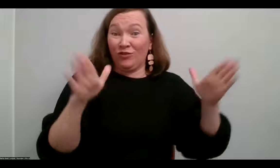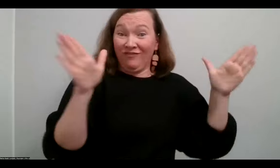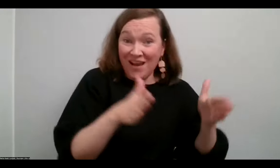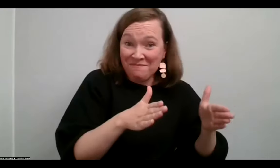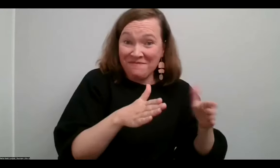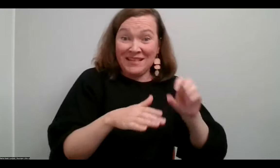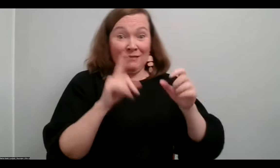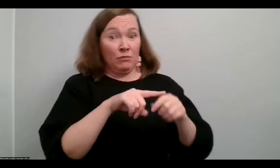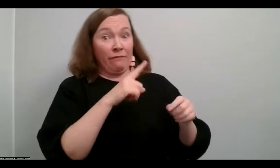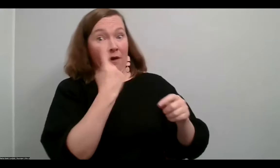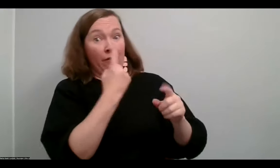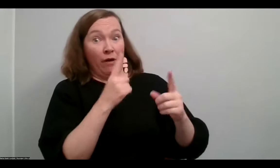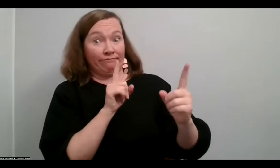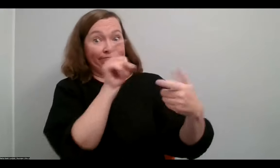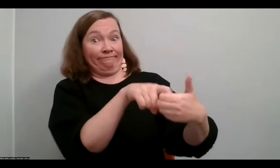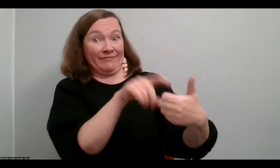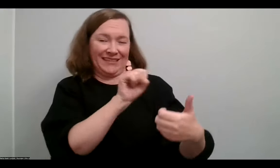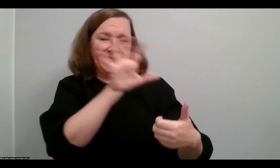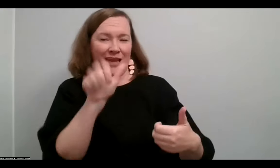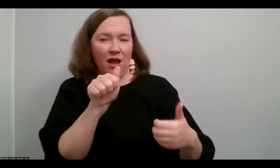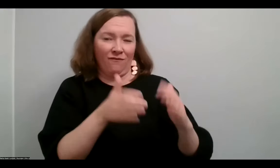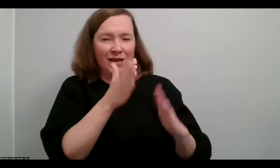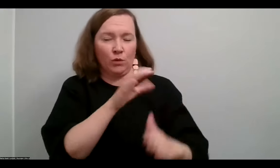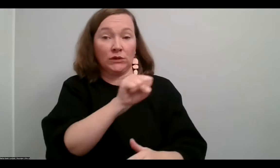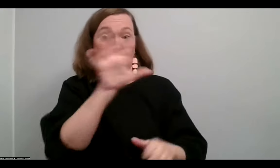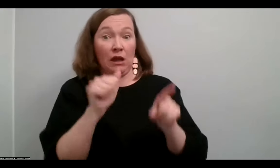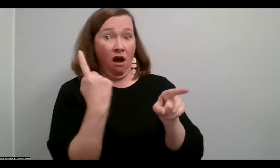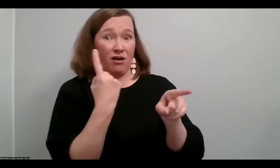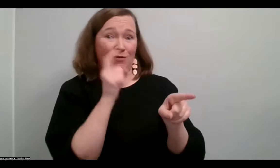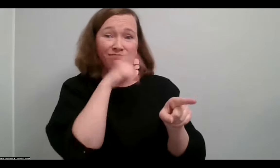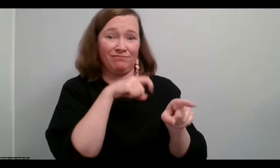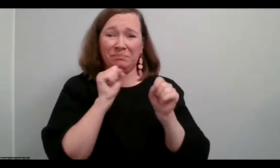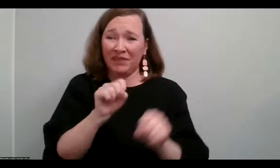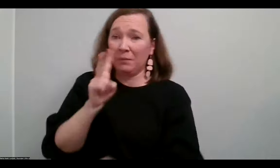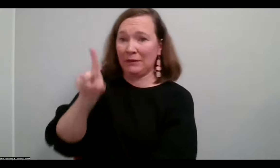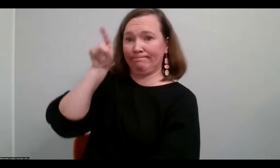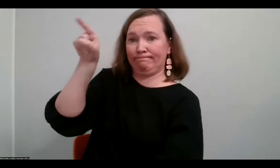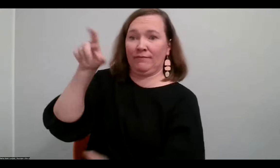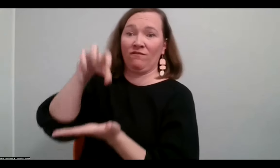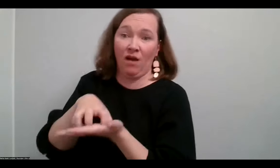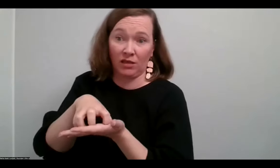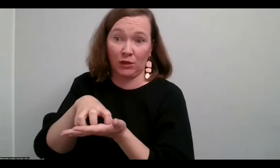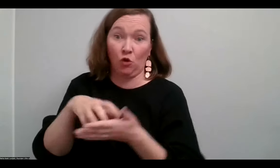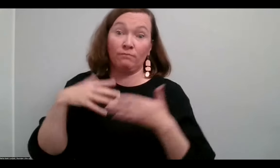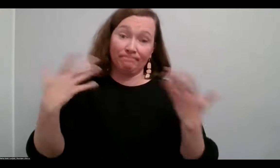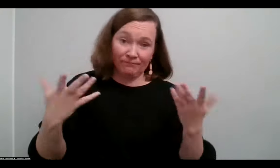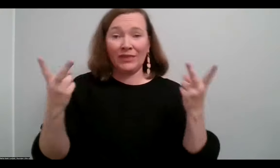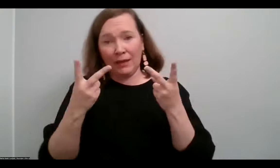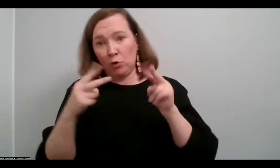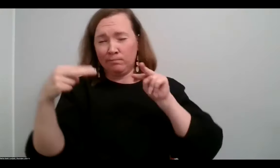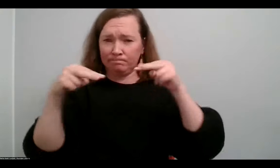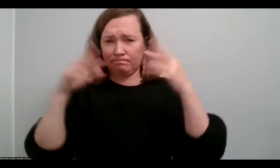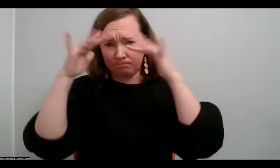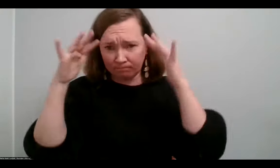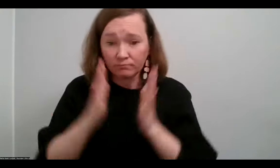ovat pienenemässä, koska pelaaminen vähenee. Eli sitten tavallaan, kun STEA kuitenkin saa sieltä veikkausvoittovaroista rahansa,